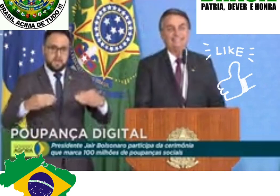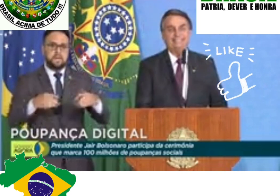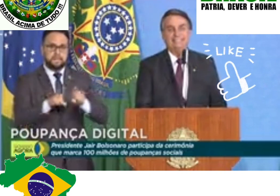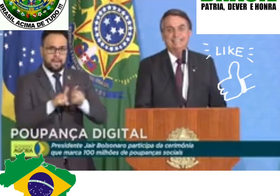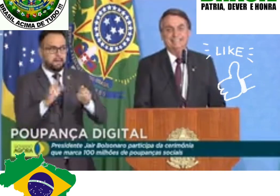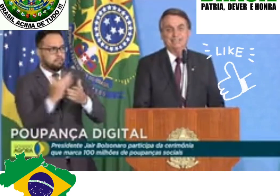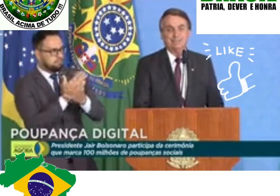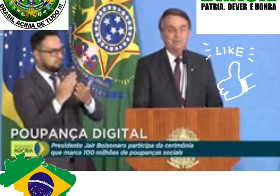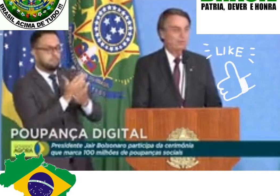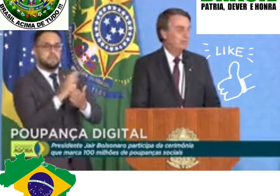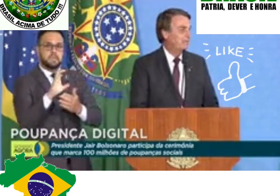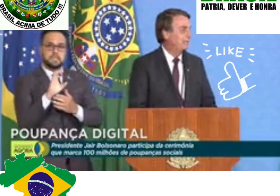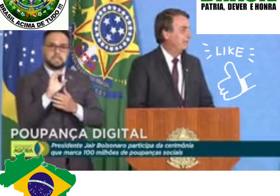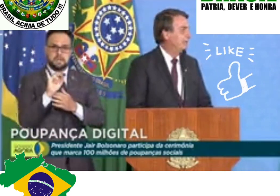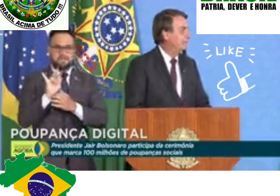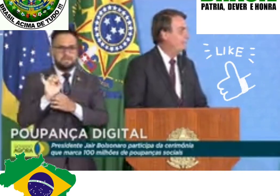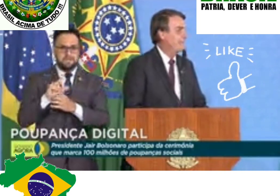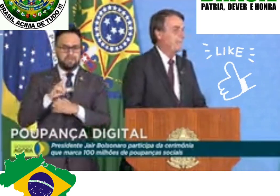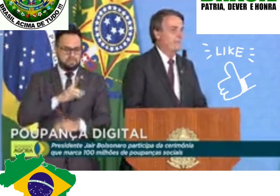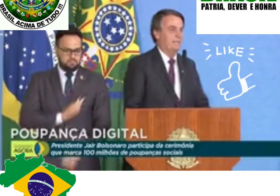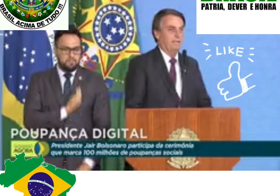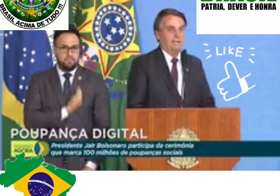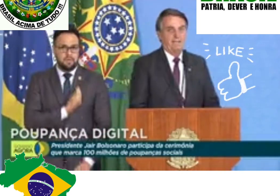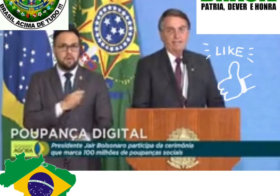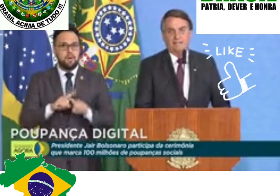aqui, mas o comportamento